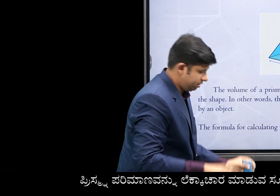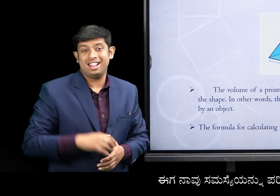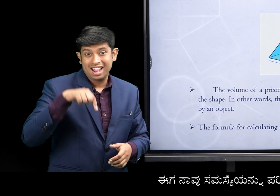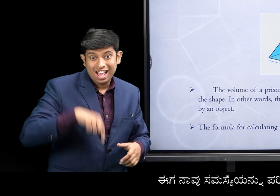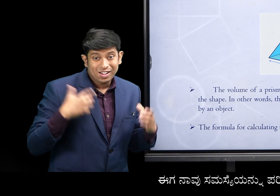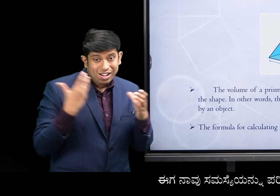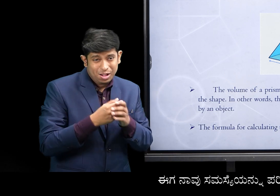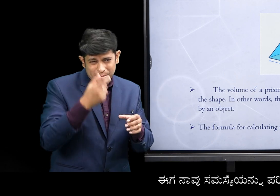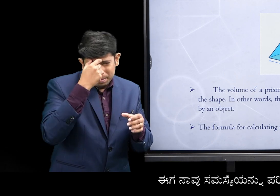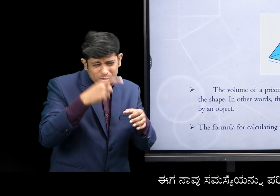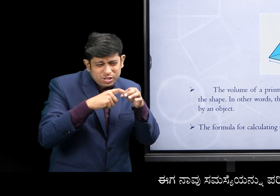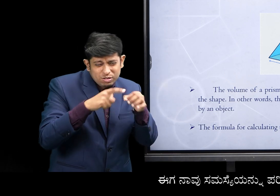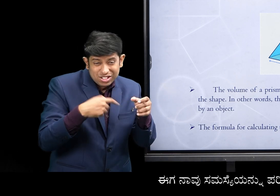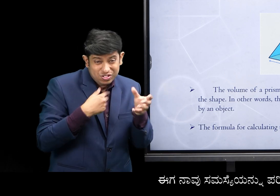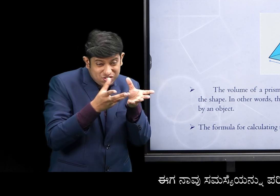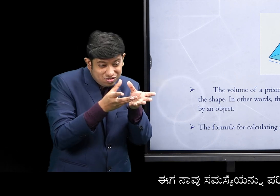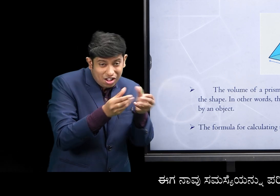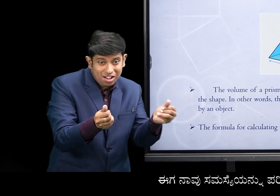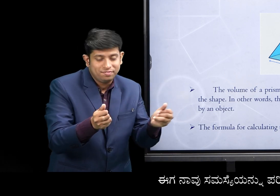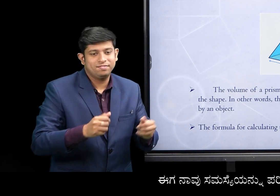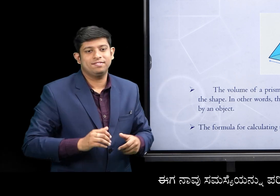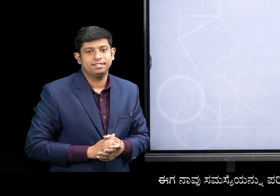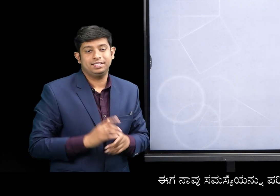ಈಗ ನಾವು ಸಮಸ್ಯೆಯನ್ನ ಪರಿಹರಿಸ್ತೇವೆ.